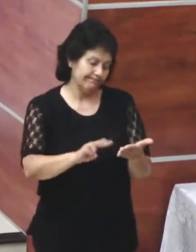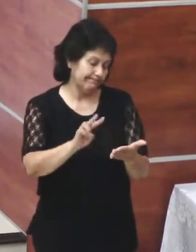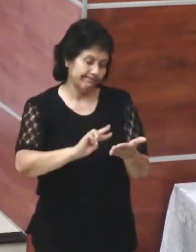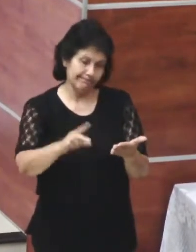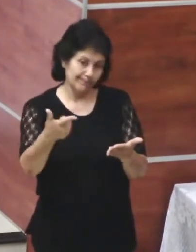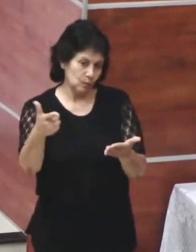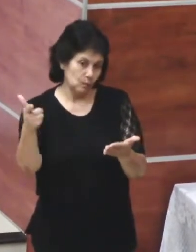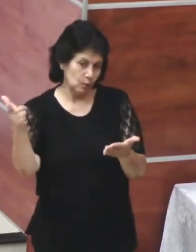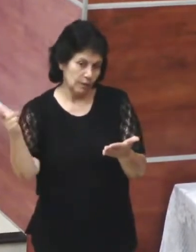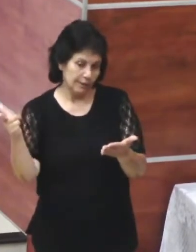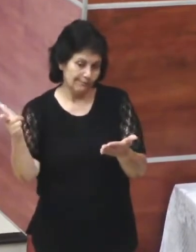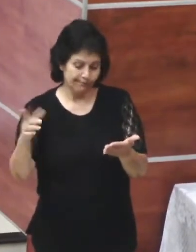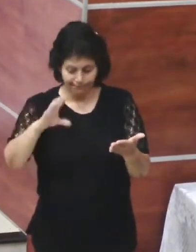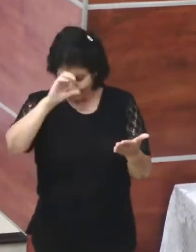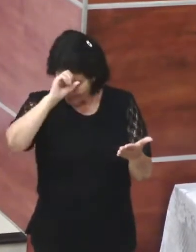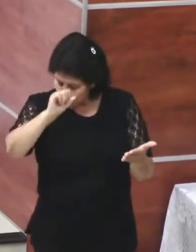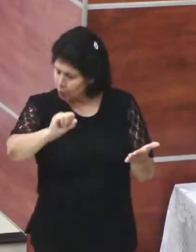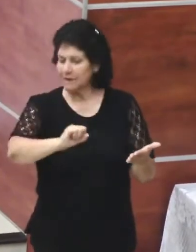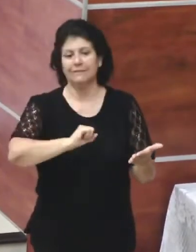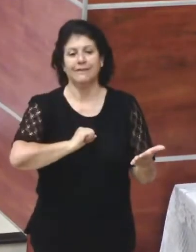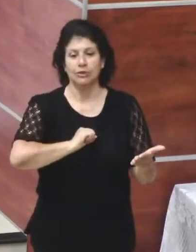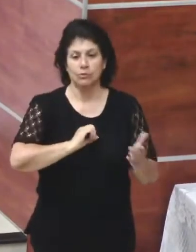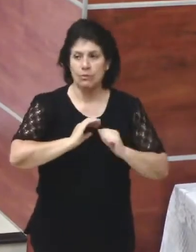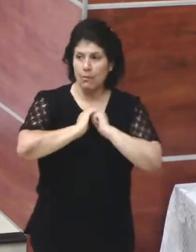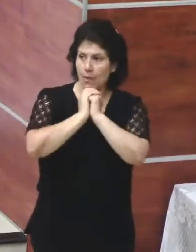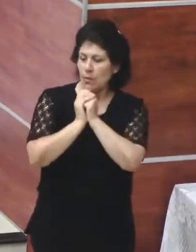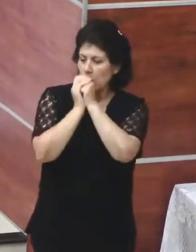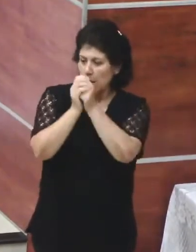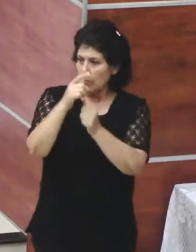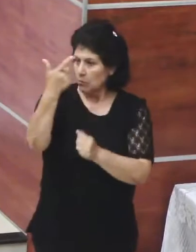no motivación para orar a Dios,